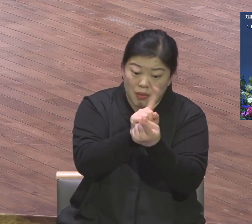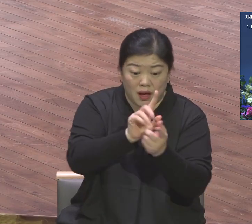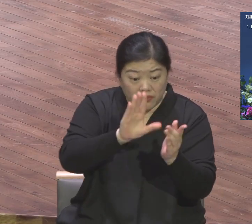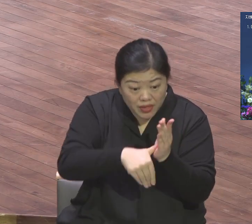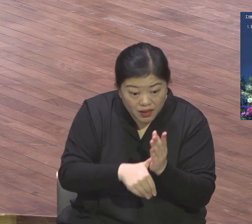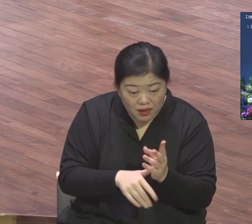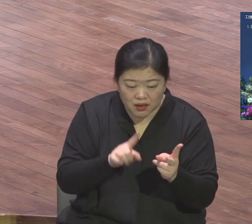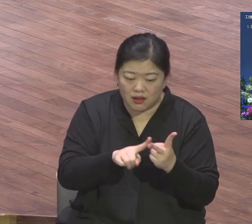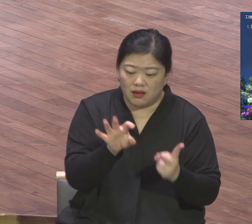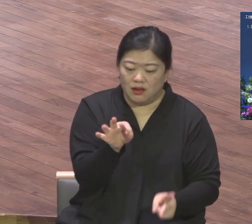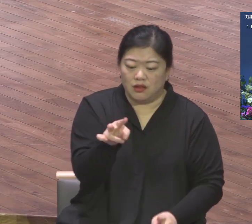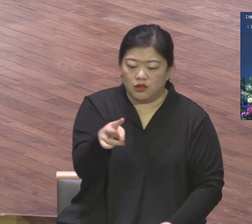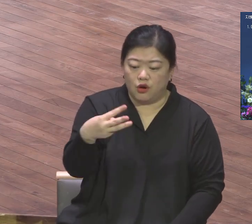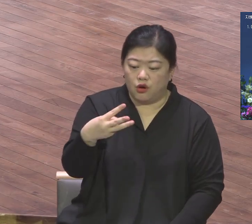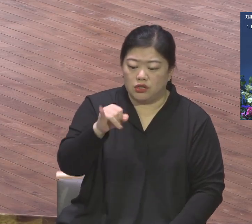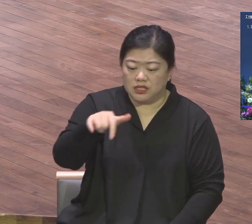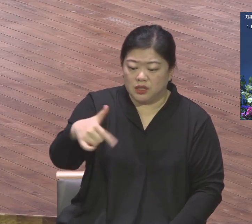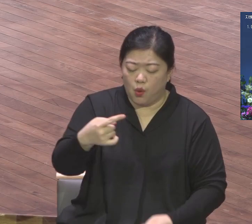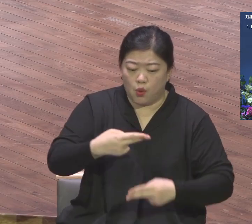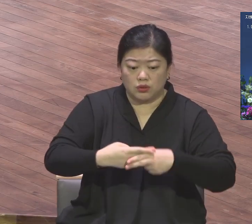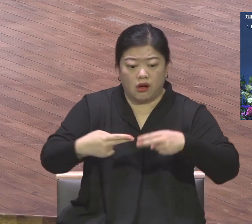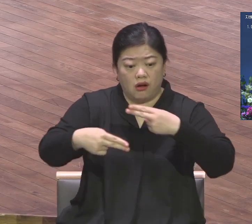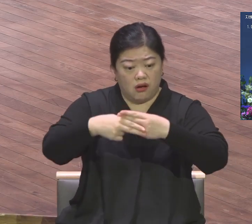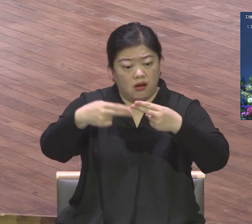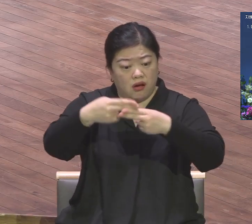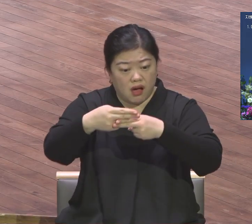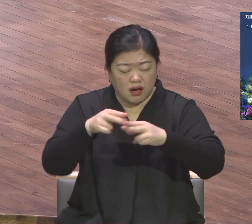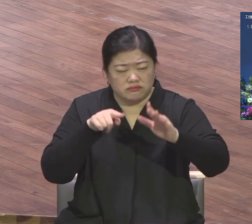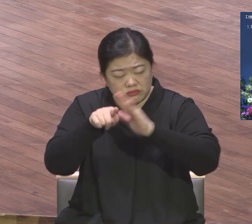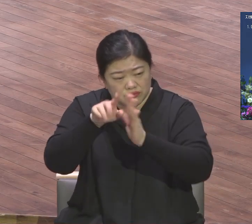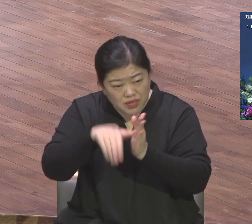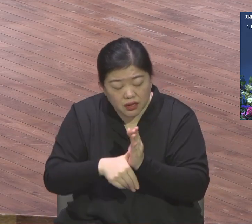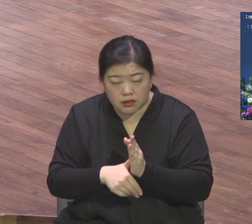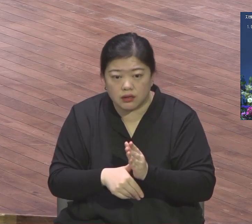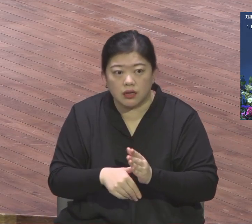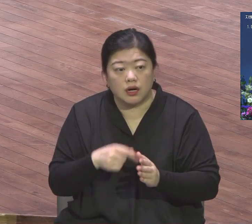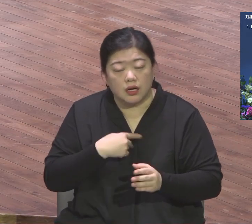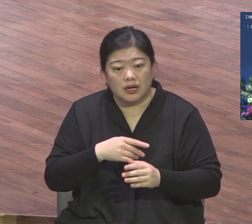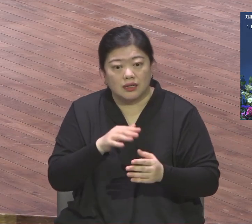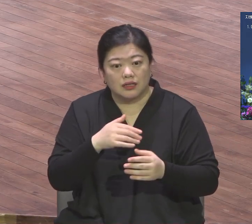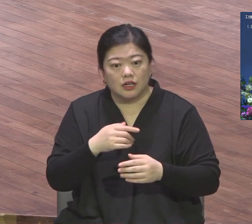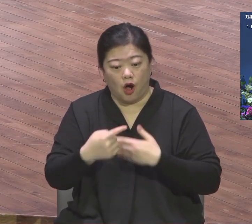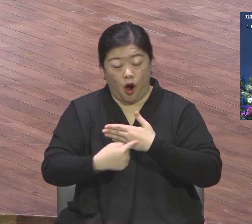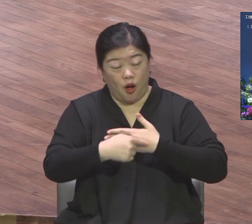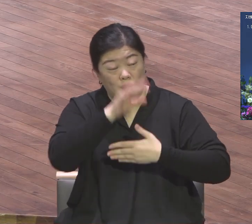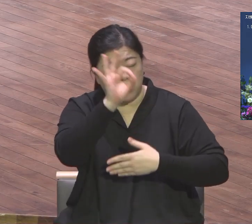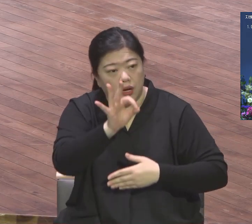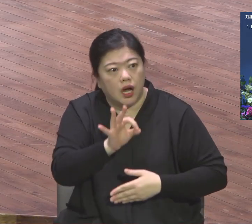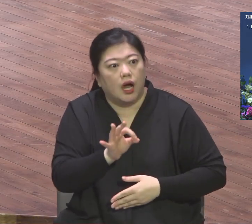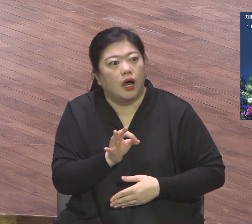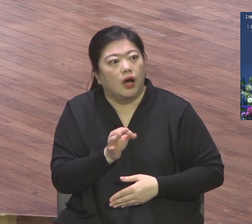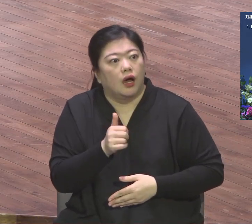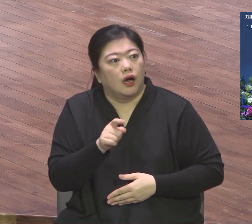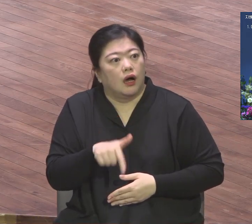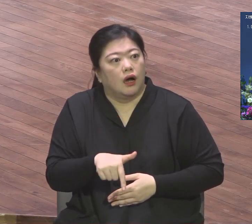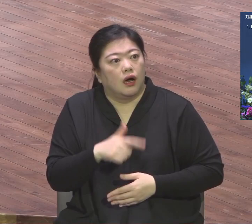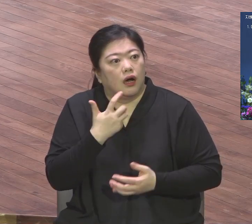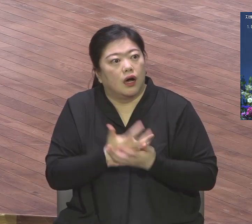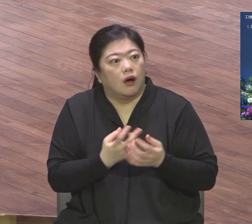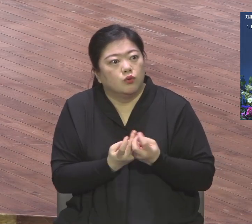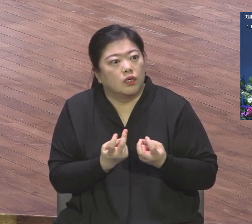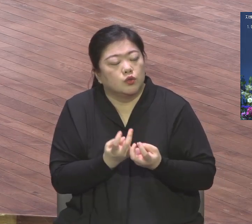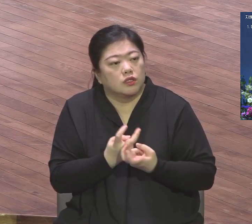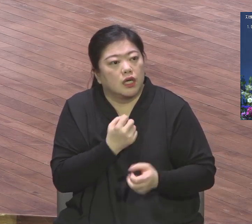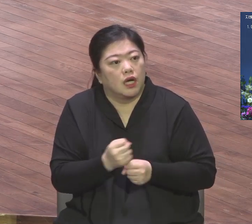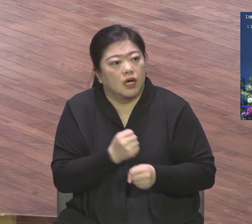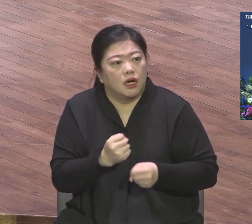왔습니까? 오직 그리스도 바라보시 바랍니다. 그리스도 바라보시 모든 인생 모든 문제 해결자잖아요. 그리스도는 인생